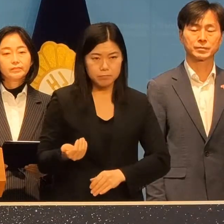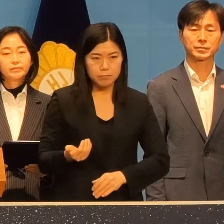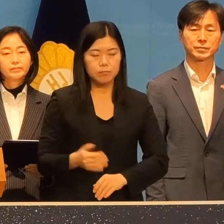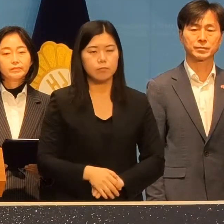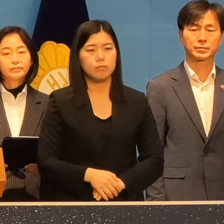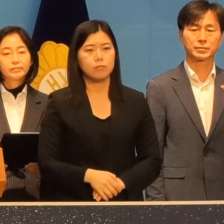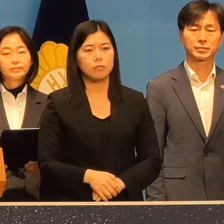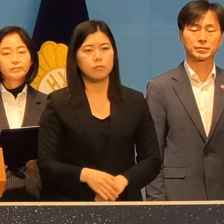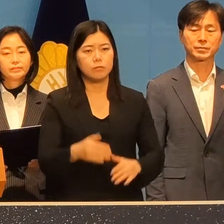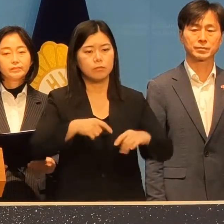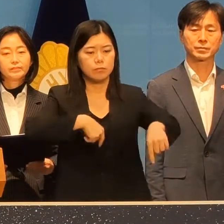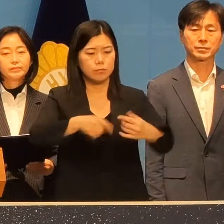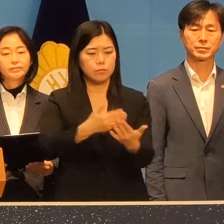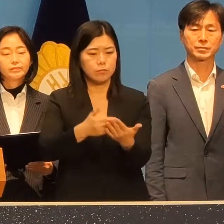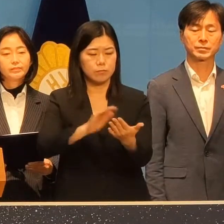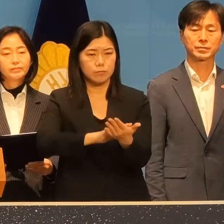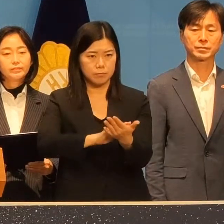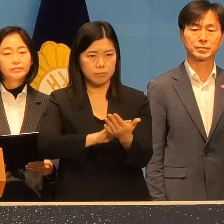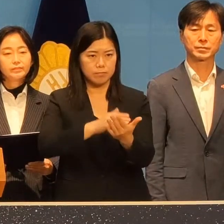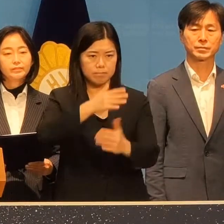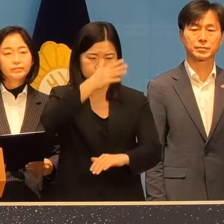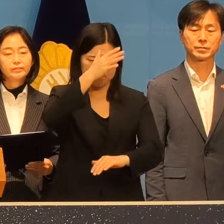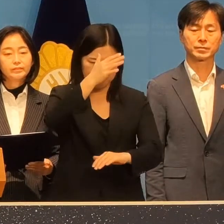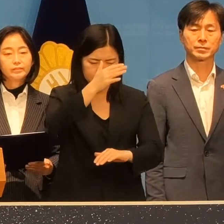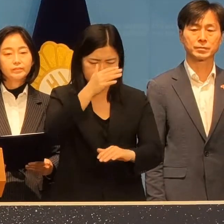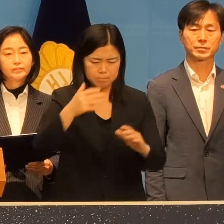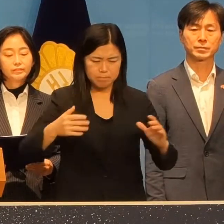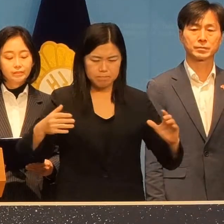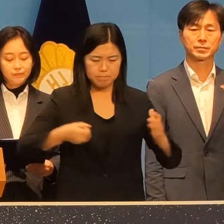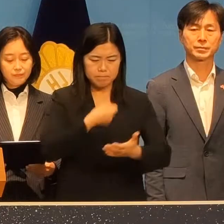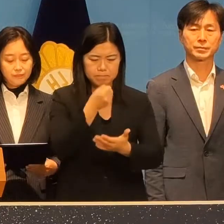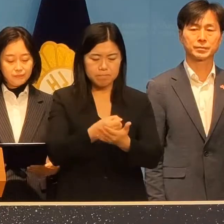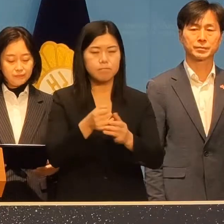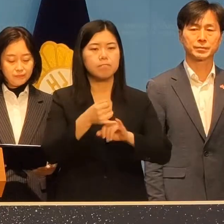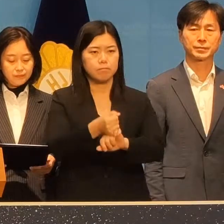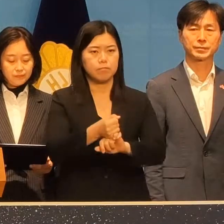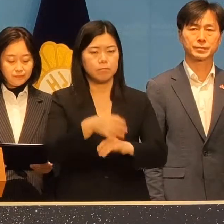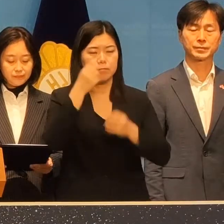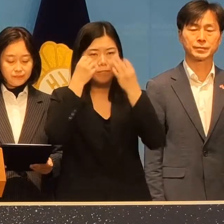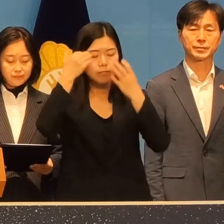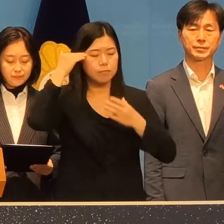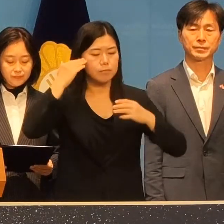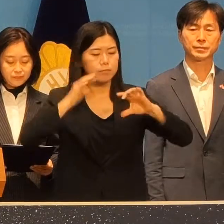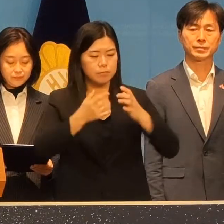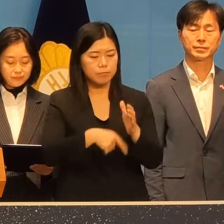반드시 정치개혁의 결실을 만들어내겠습니다. 새로운